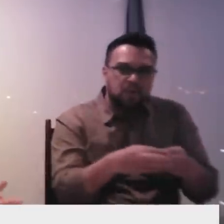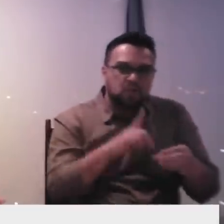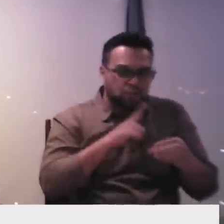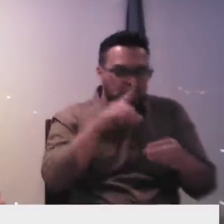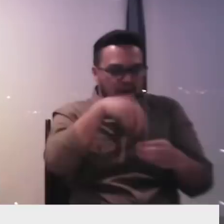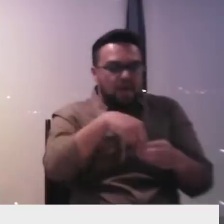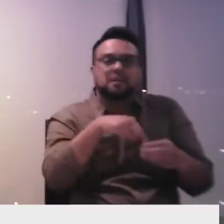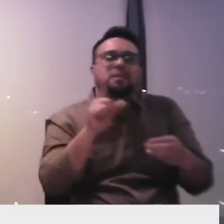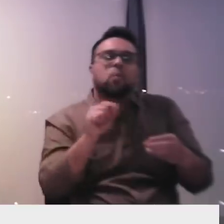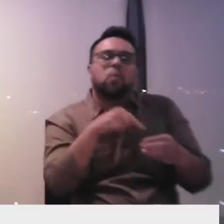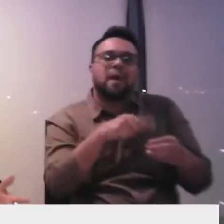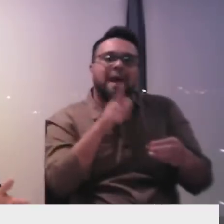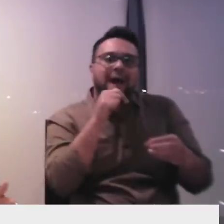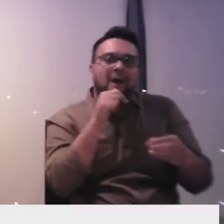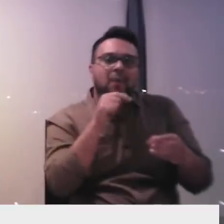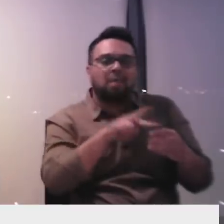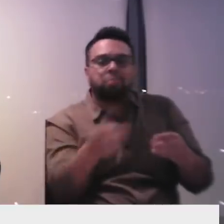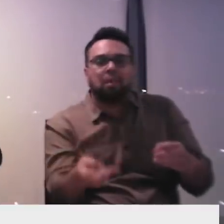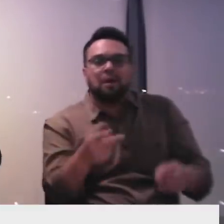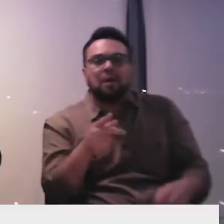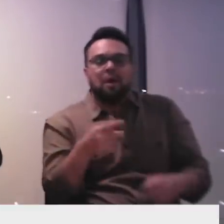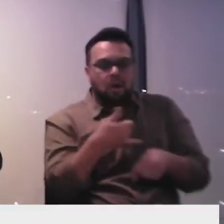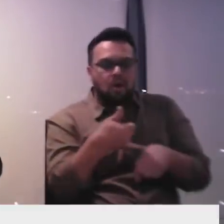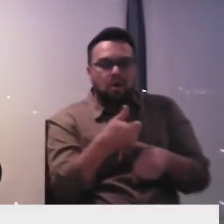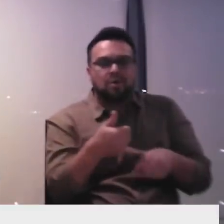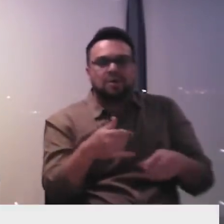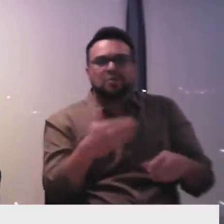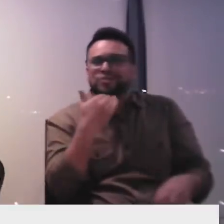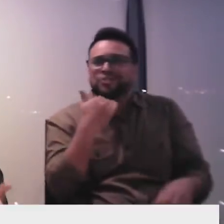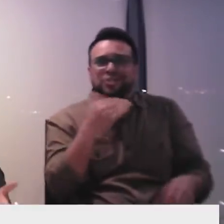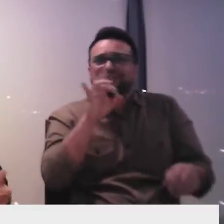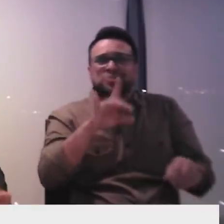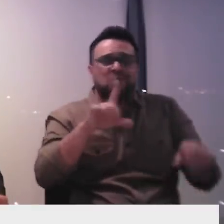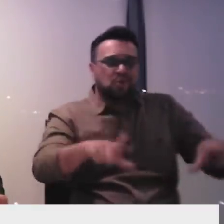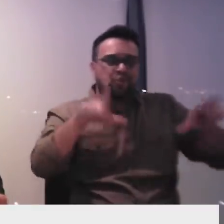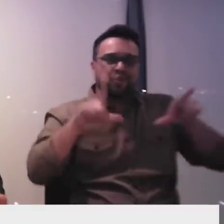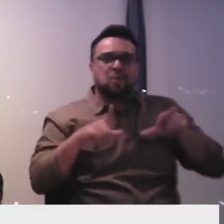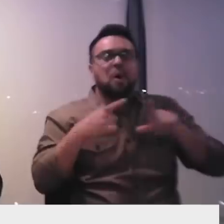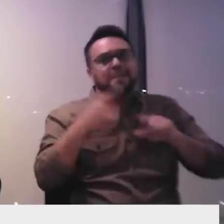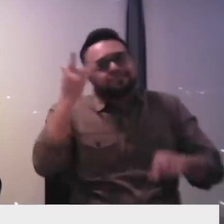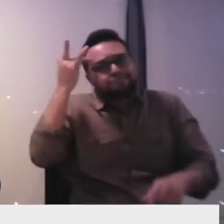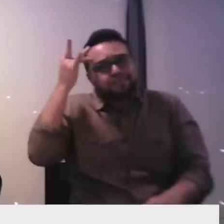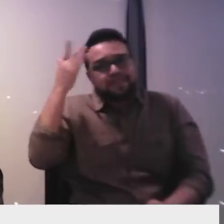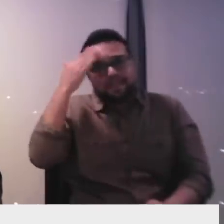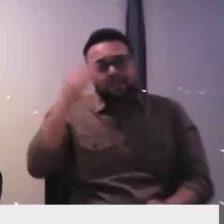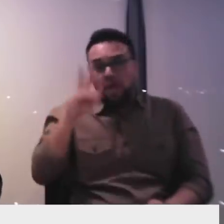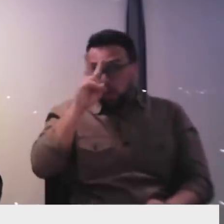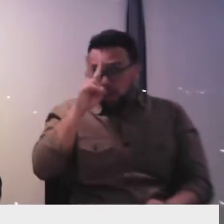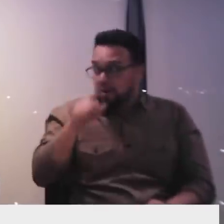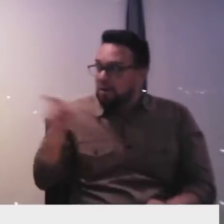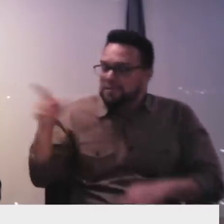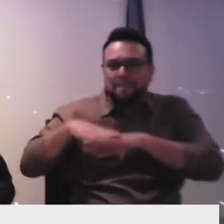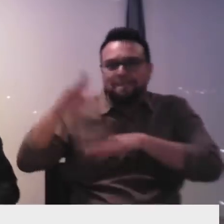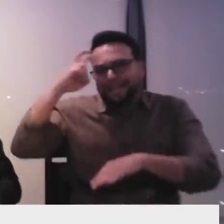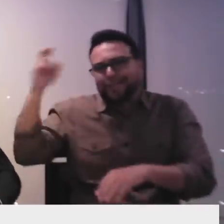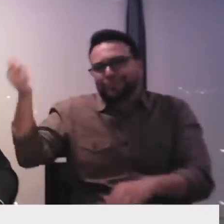falava óleo. Você não contrata o cara, então não basta o diploma, você tem que saber. Eu lembro uma coisa, você é mais inteligente do